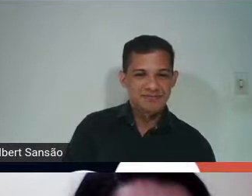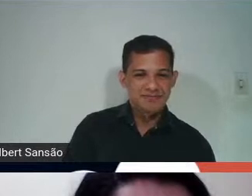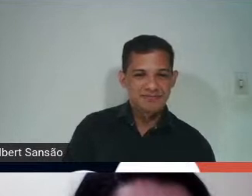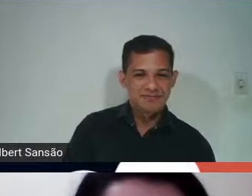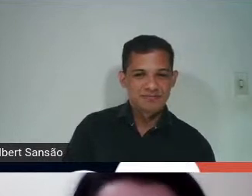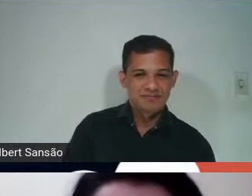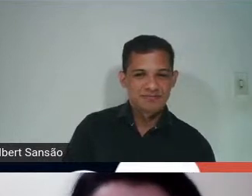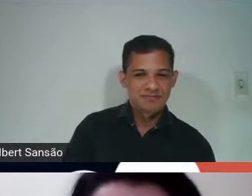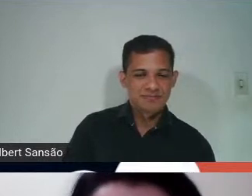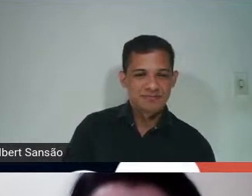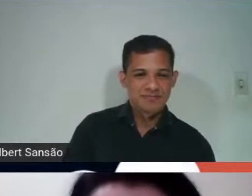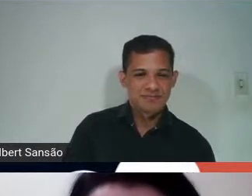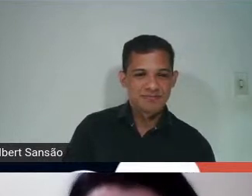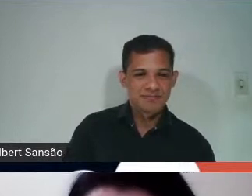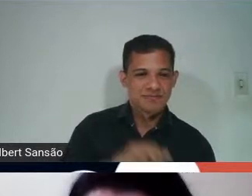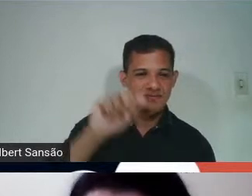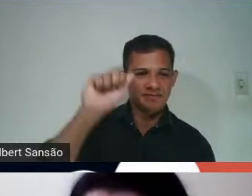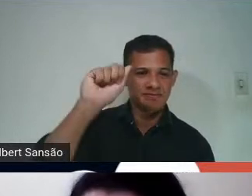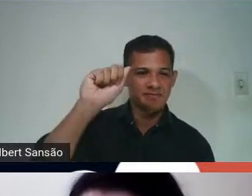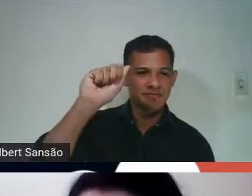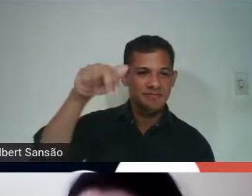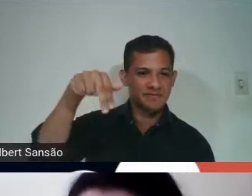livro também.